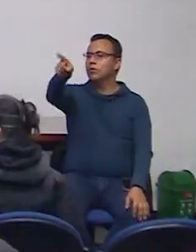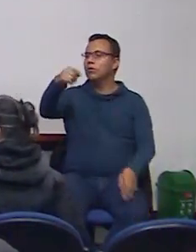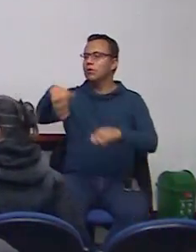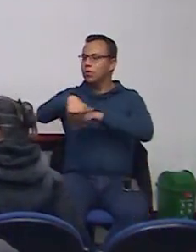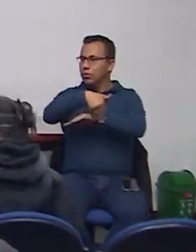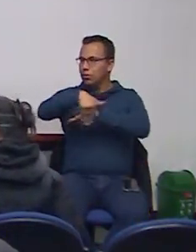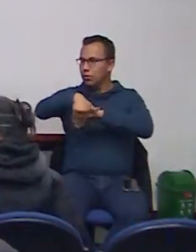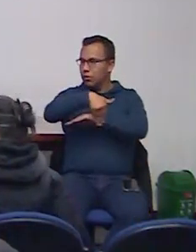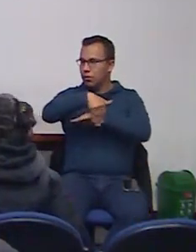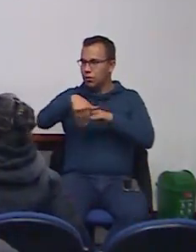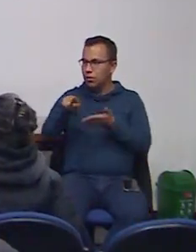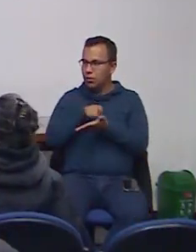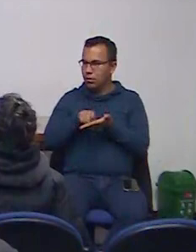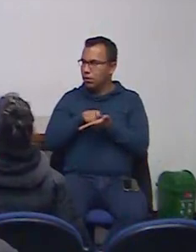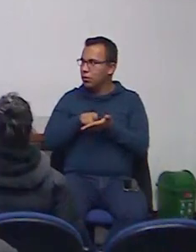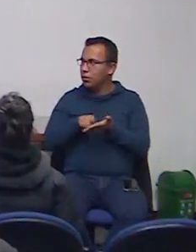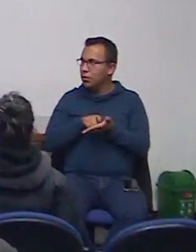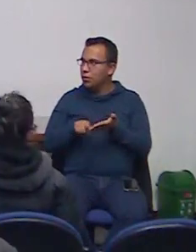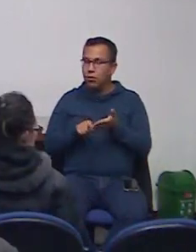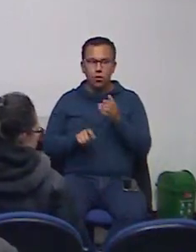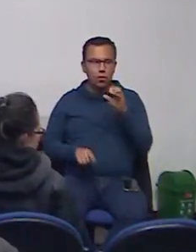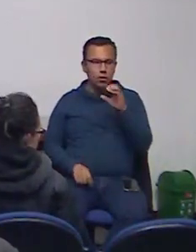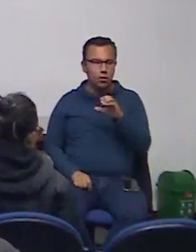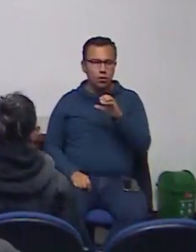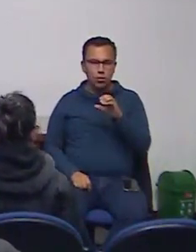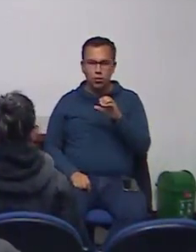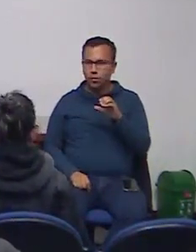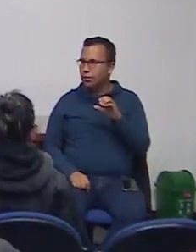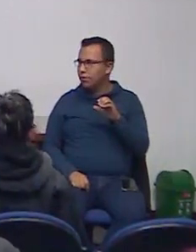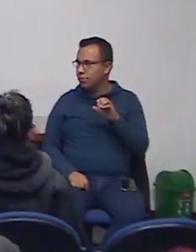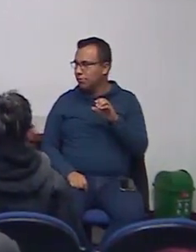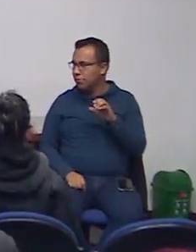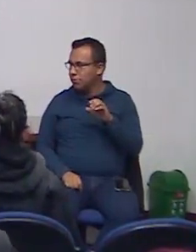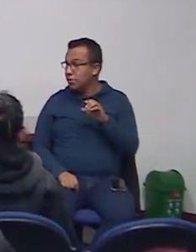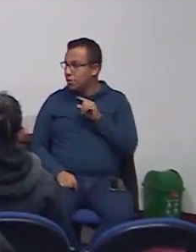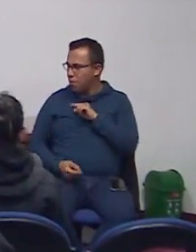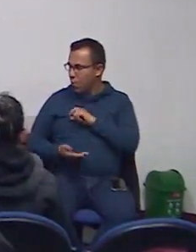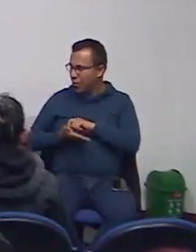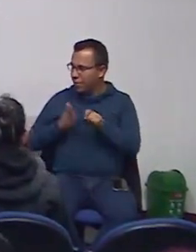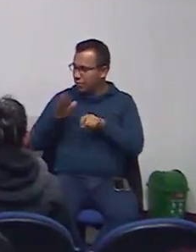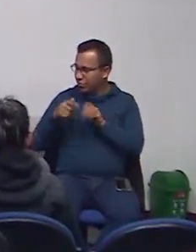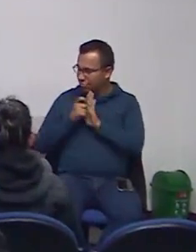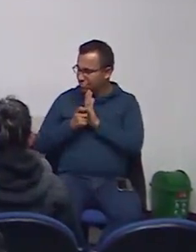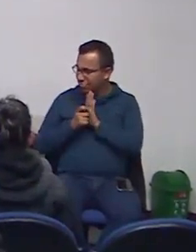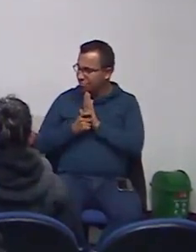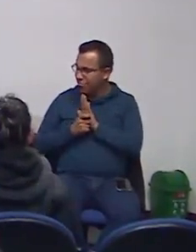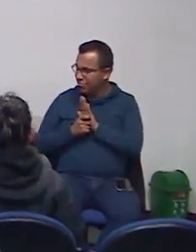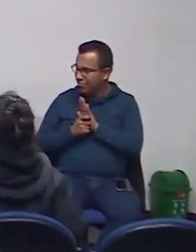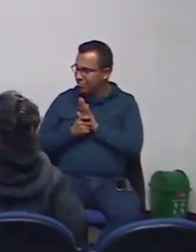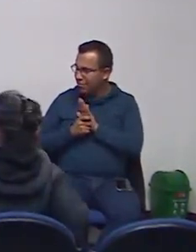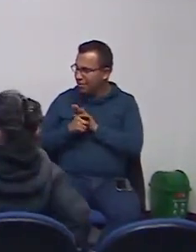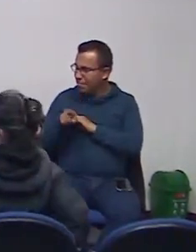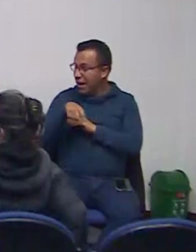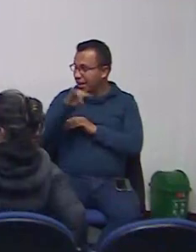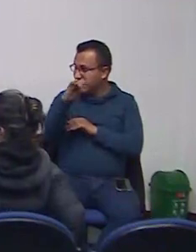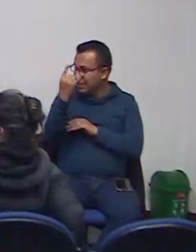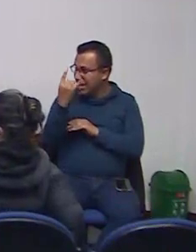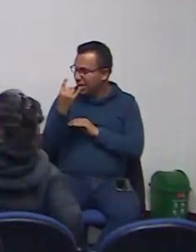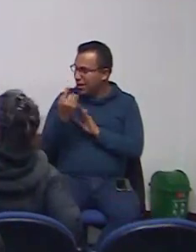aseguro sí es carrera 51 número 96 16 es en la